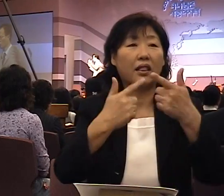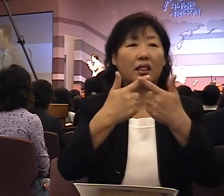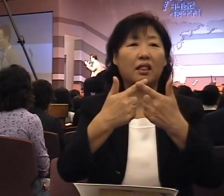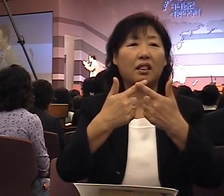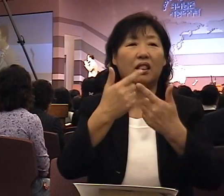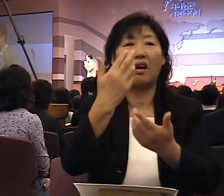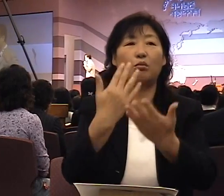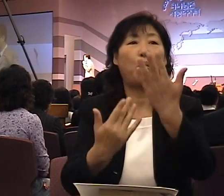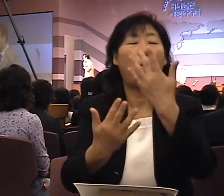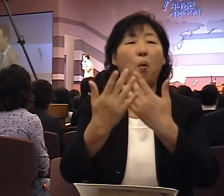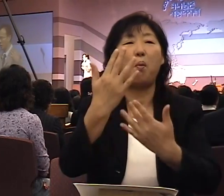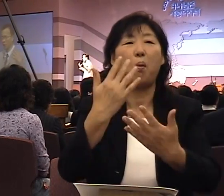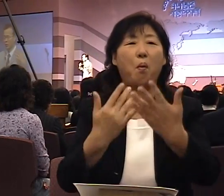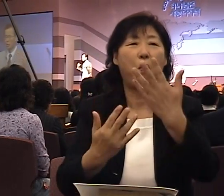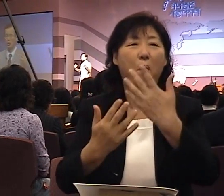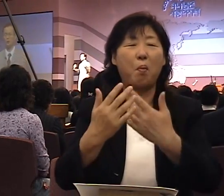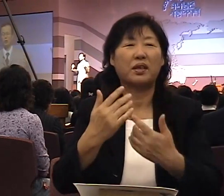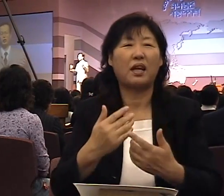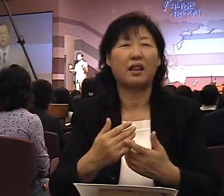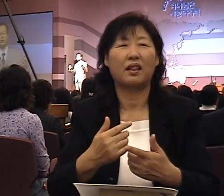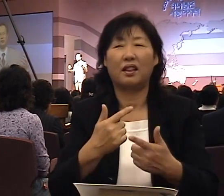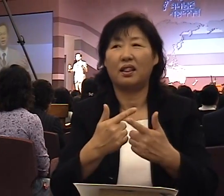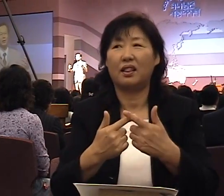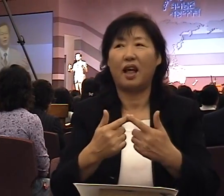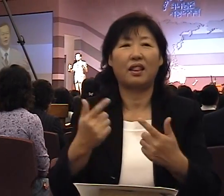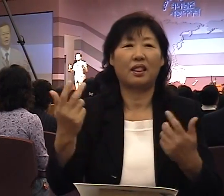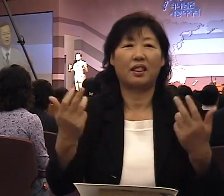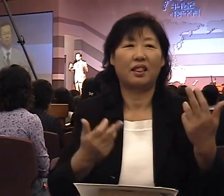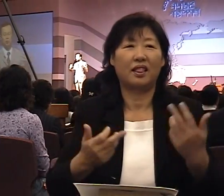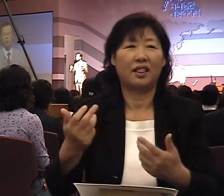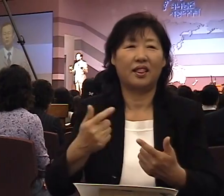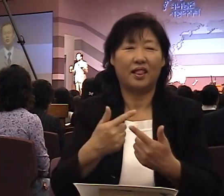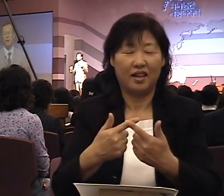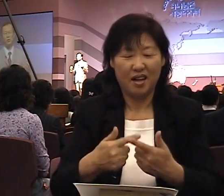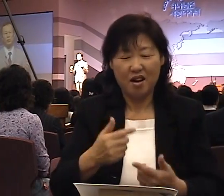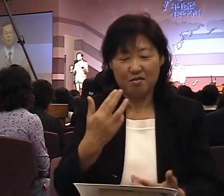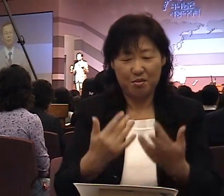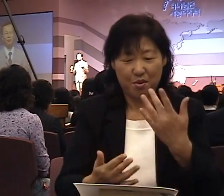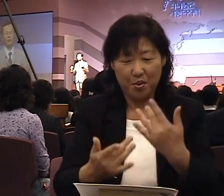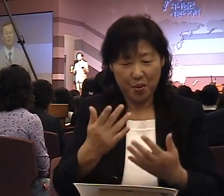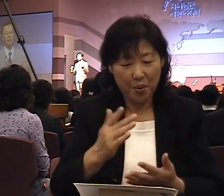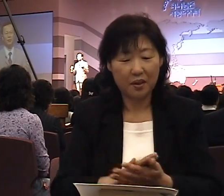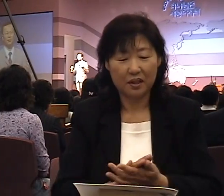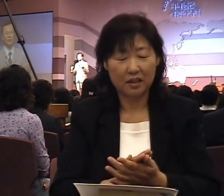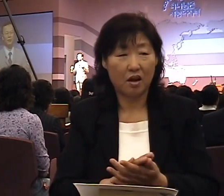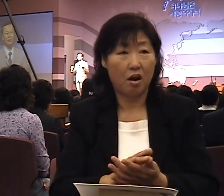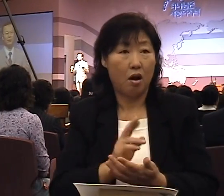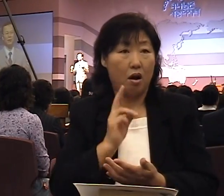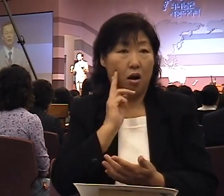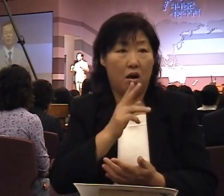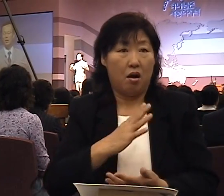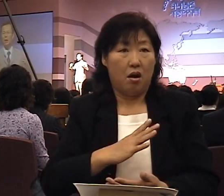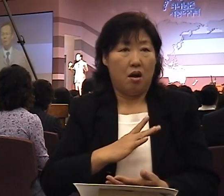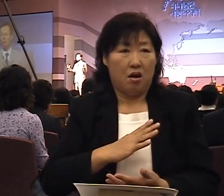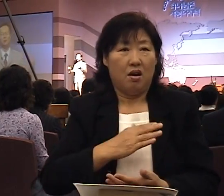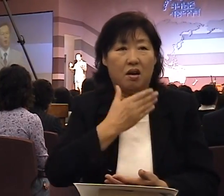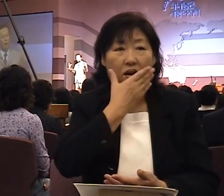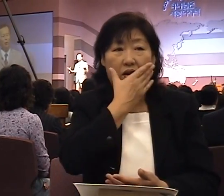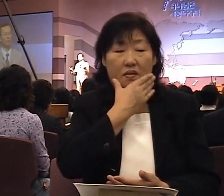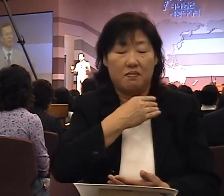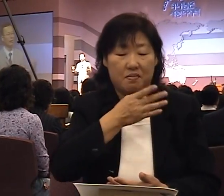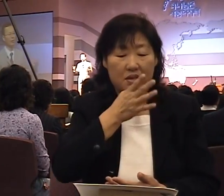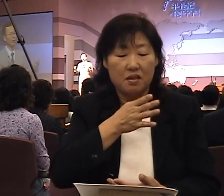모르겠어요. 우리에게 직접적인 타격이 있었는지 없었는지 모르지만 참 무시무시했고, 이러한 그